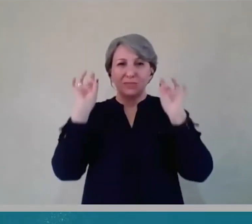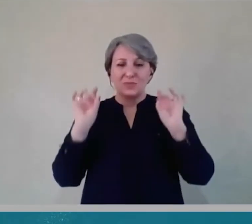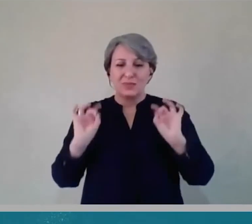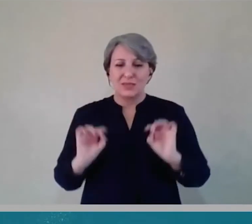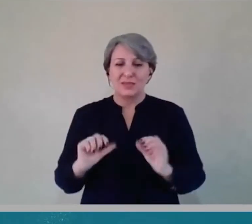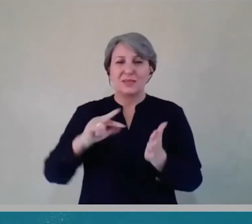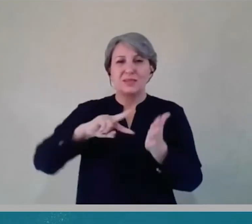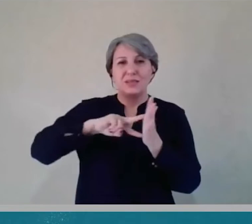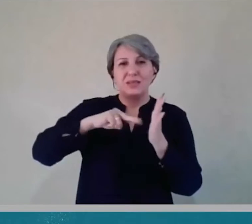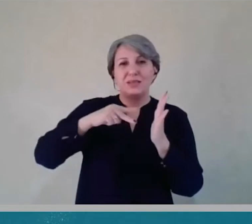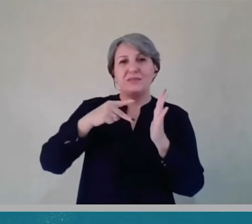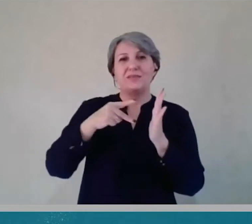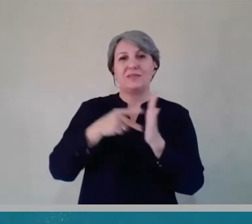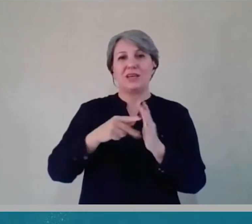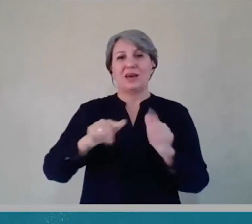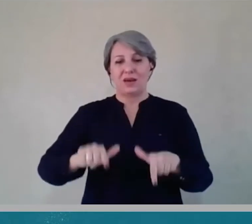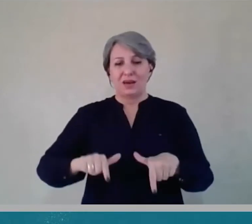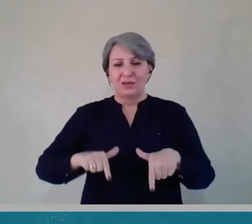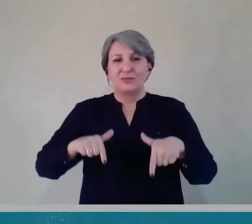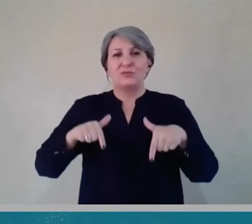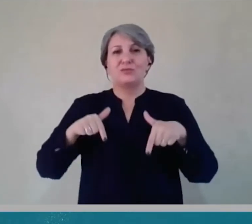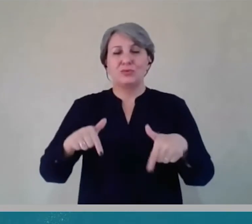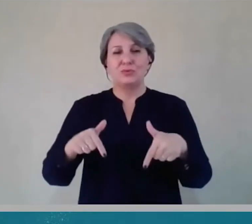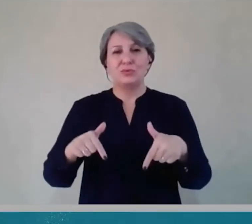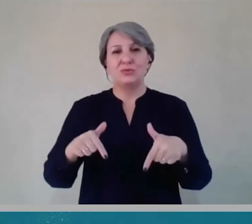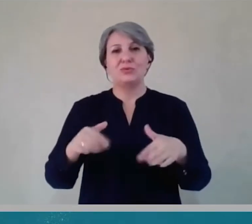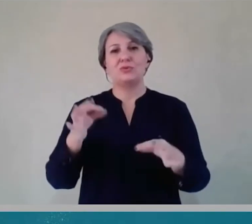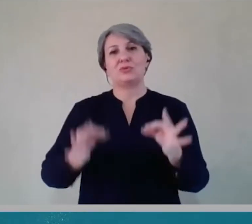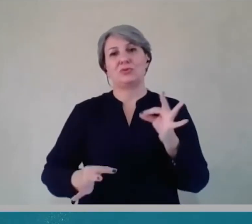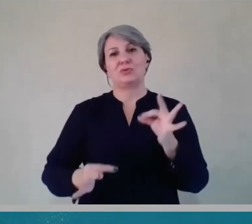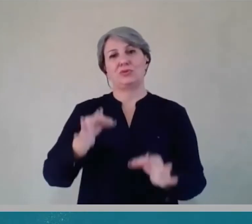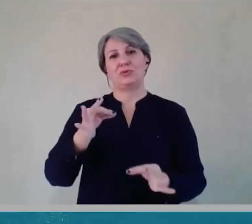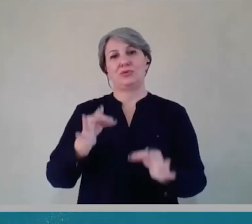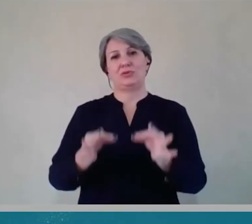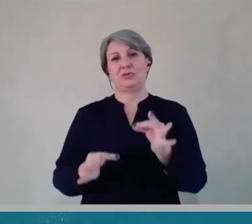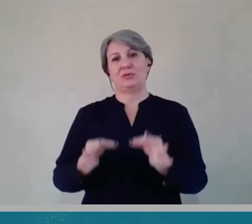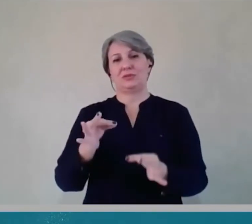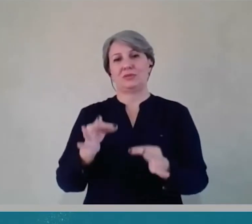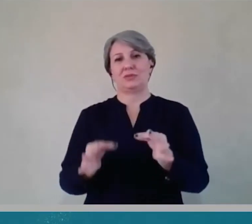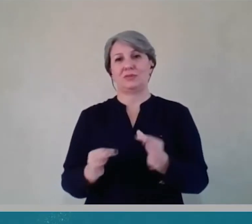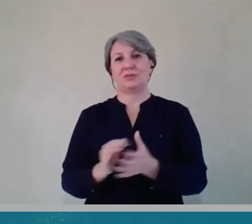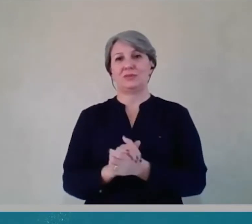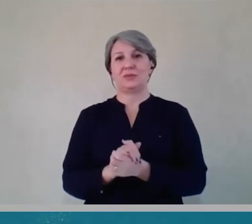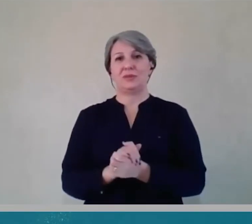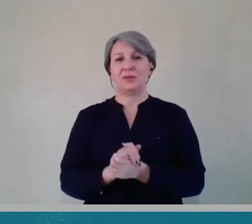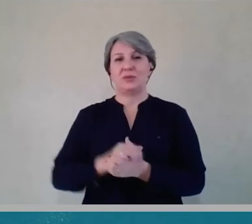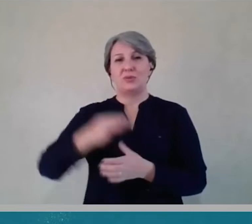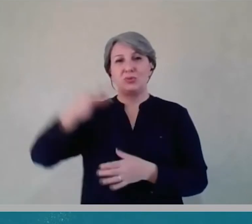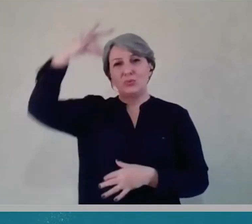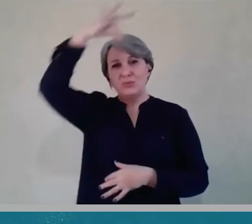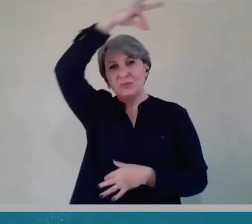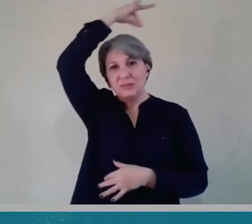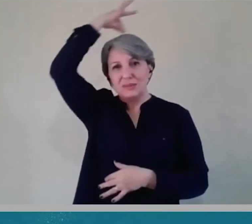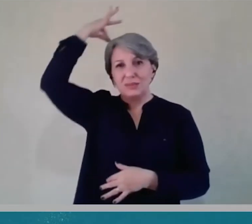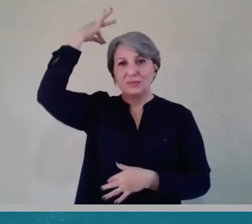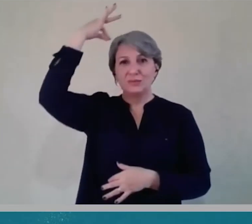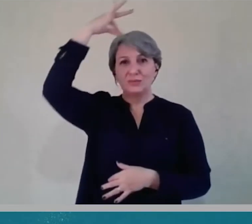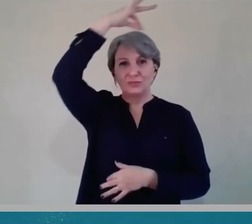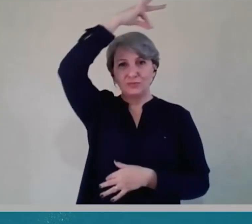justiça dos santos. Então, se você tiver essa veste,